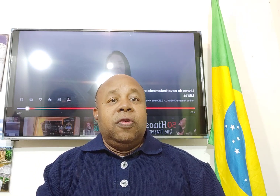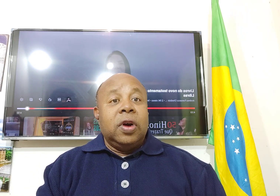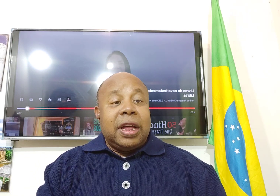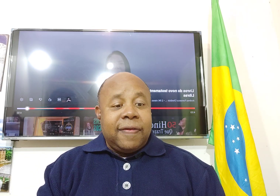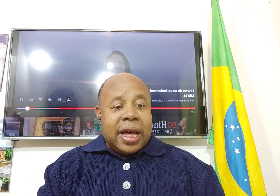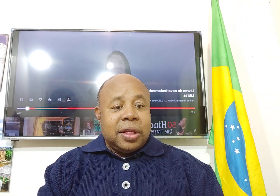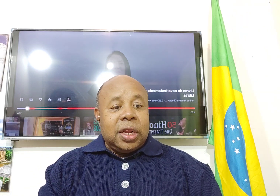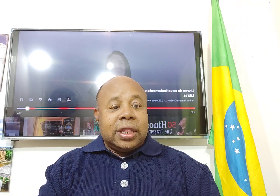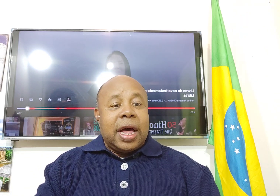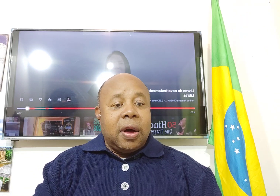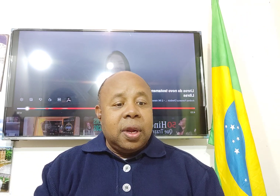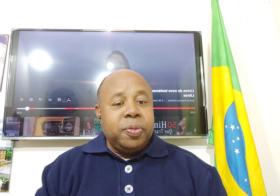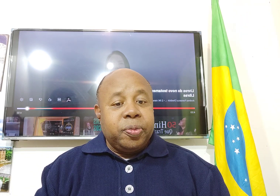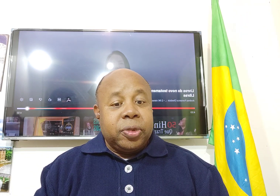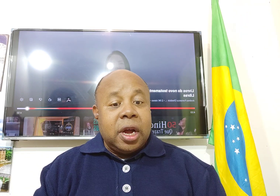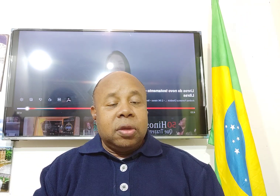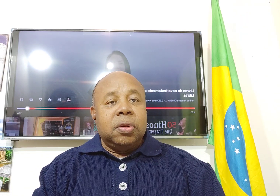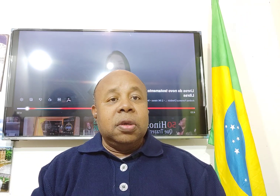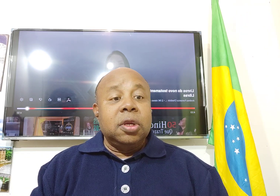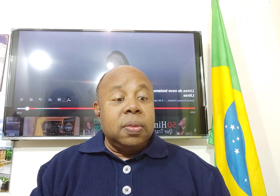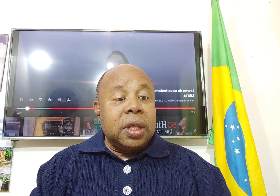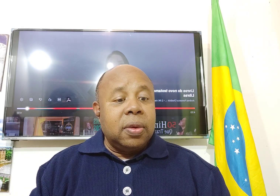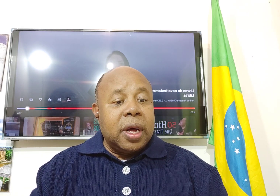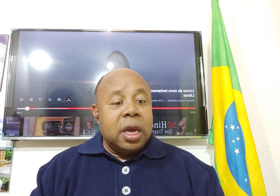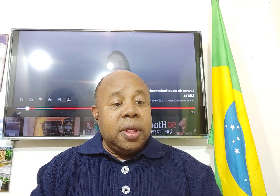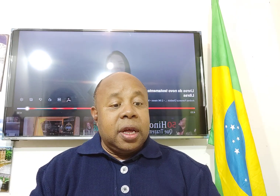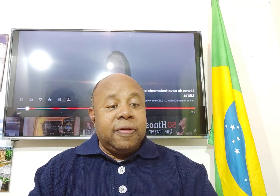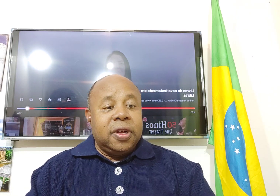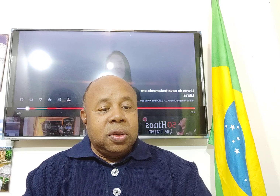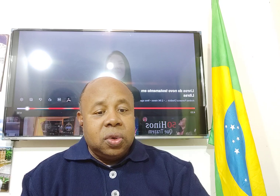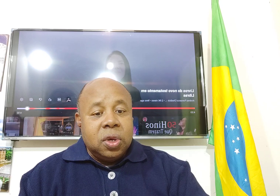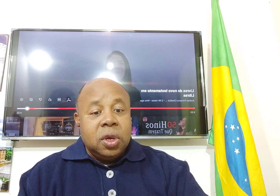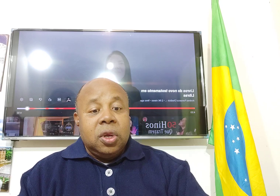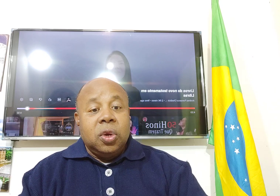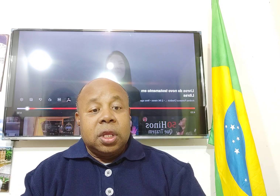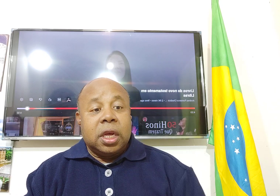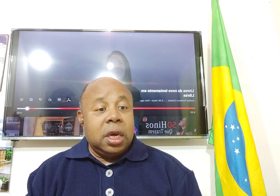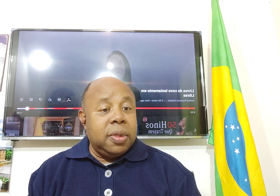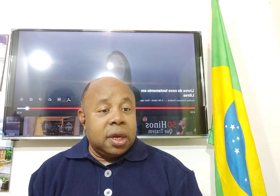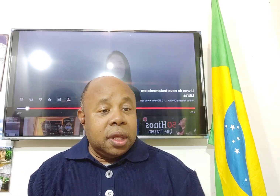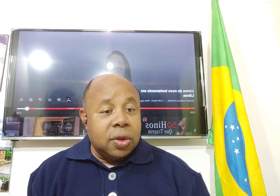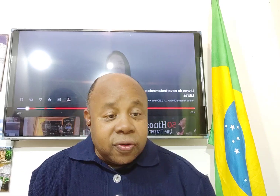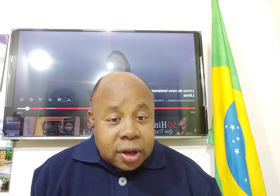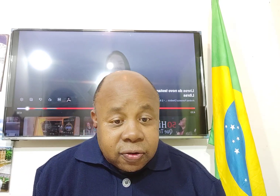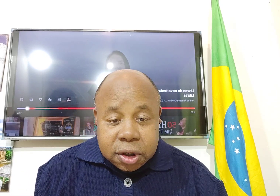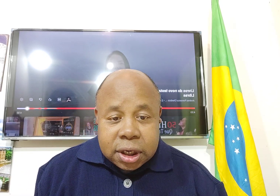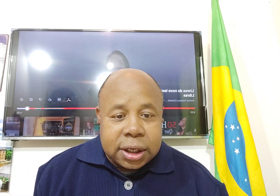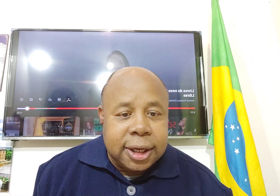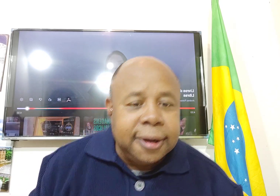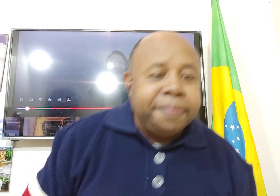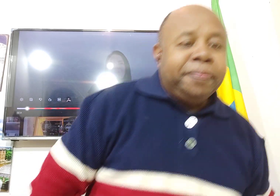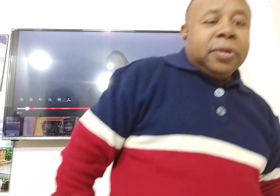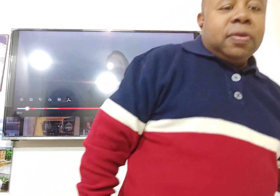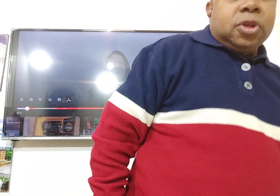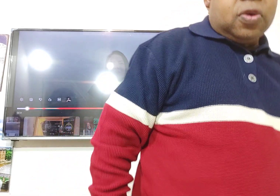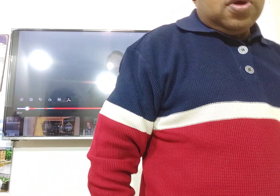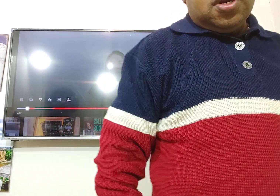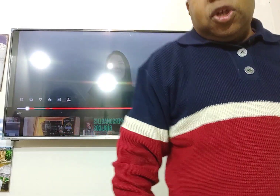eu vou gravar essa nossa aula, certo? Então tem uma câmera gravando e outra câmera que estou vendo vocês aqui. Deixa eu